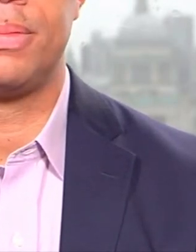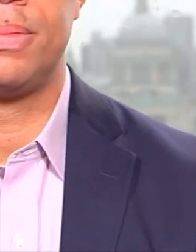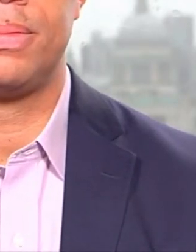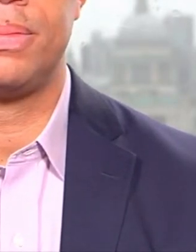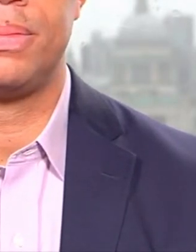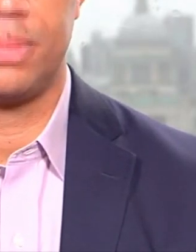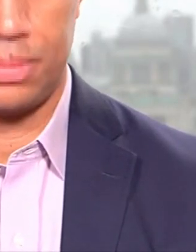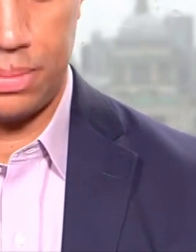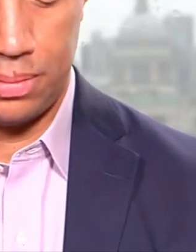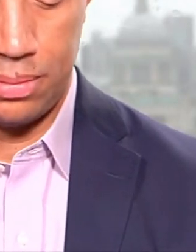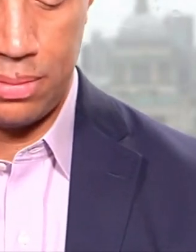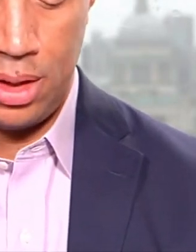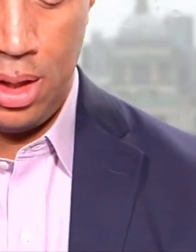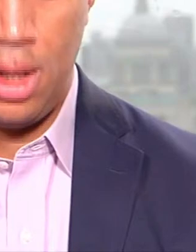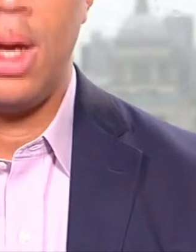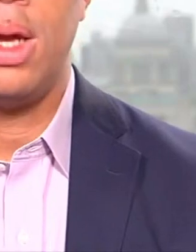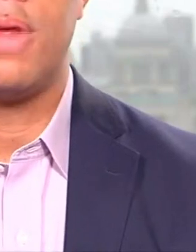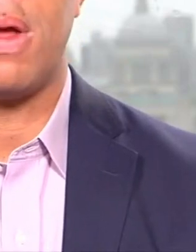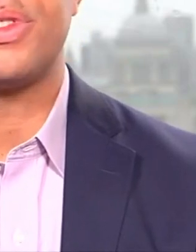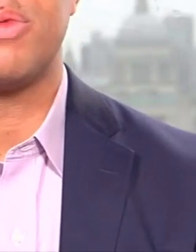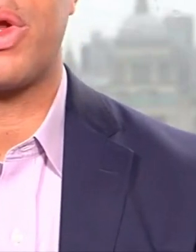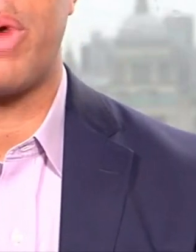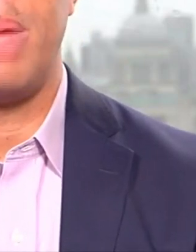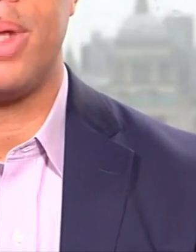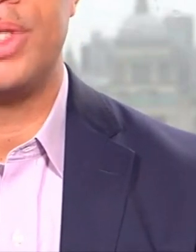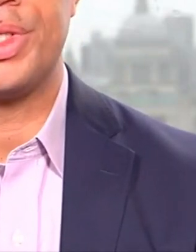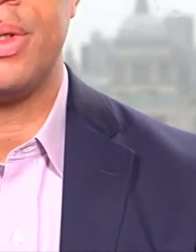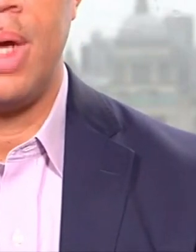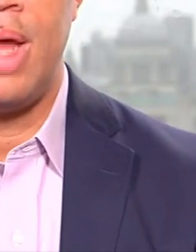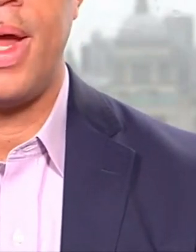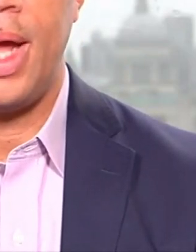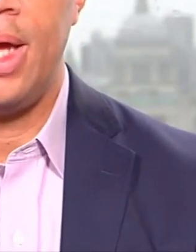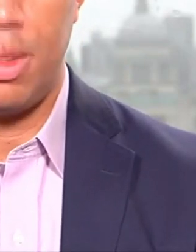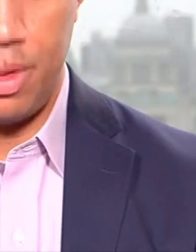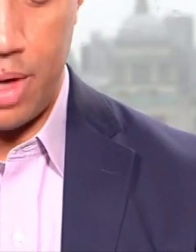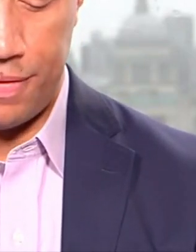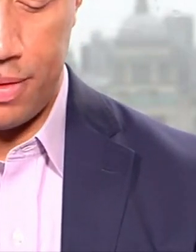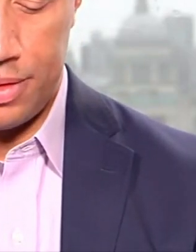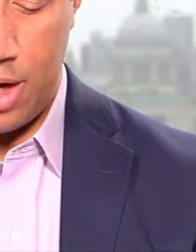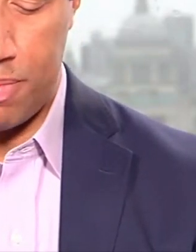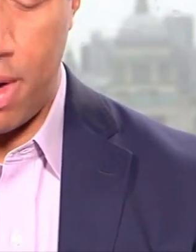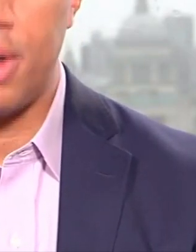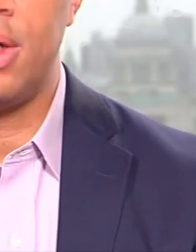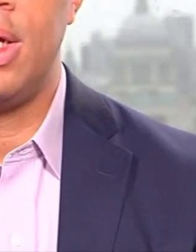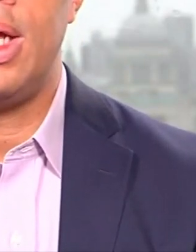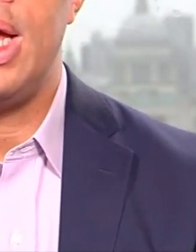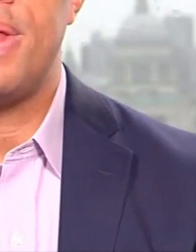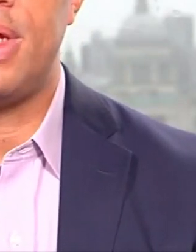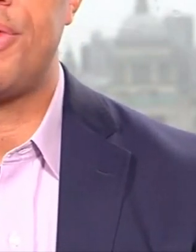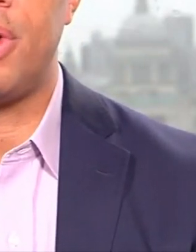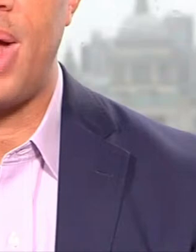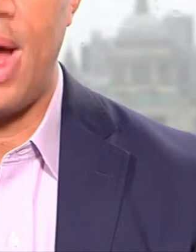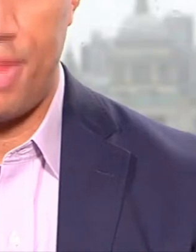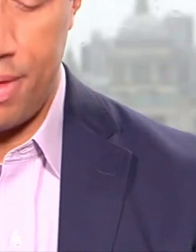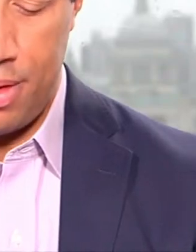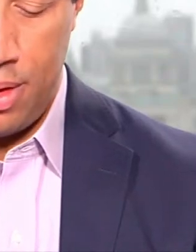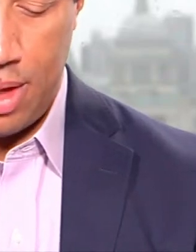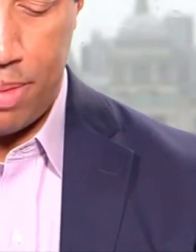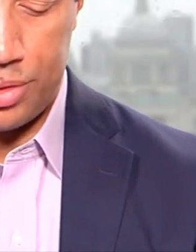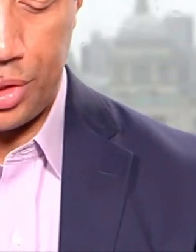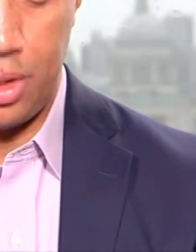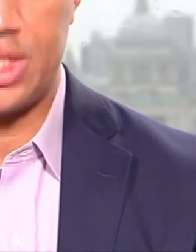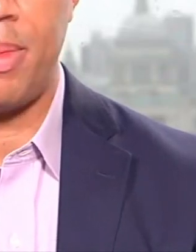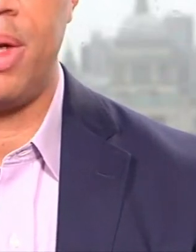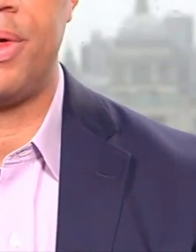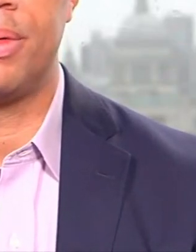COVID-19 data. It is also with great pleasure that AWS takes part in the digital path